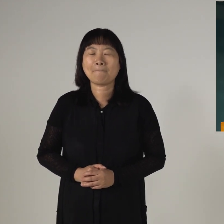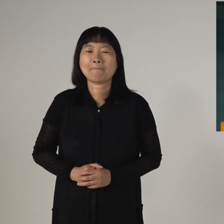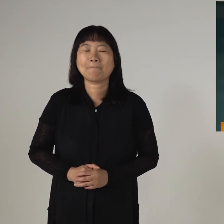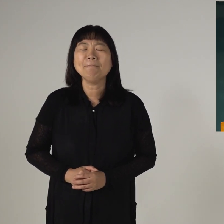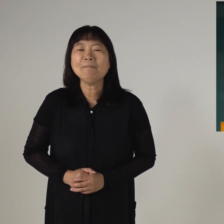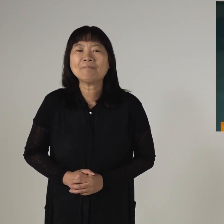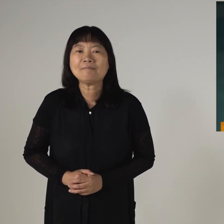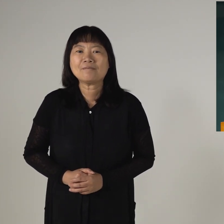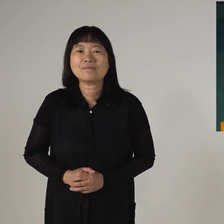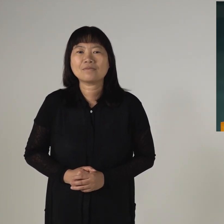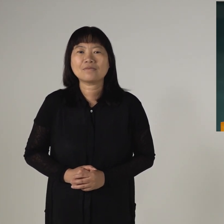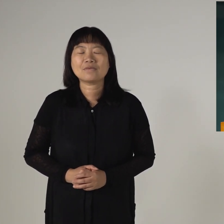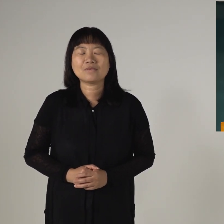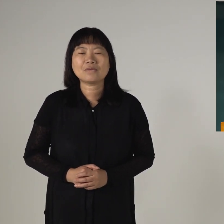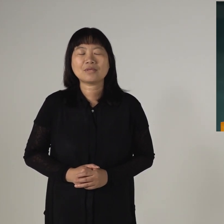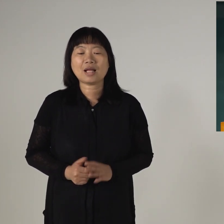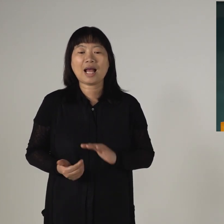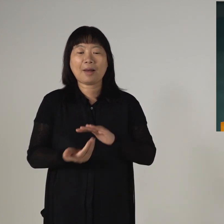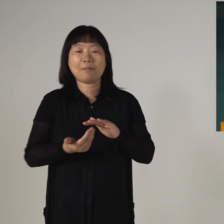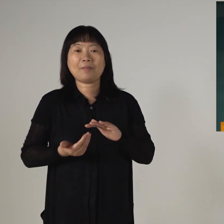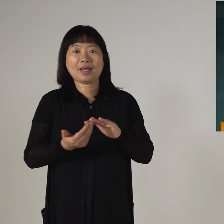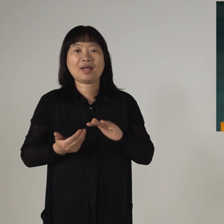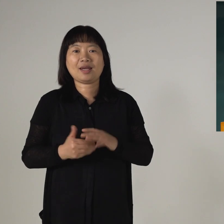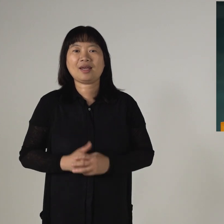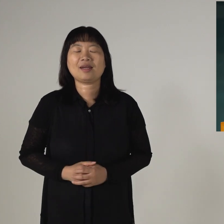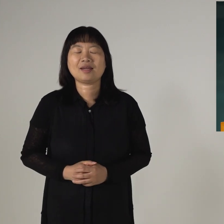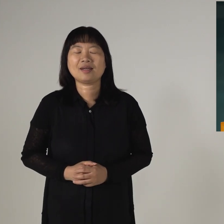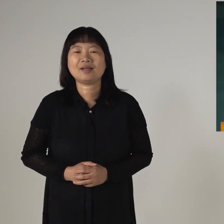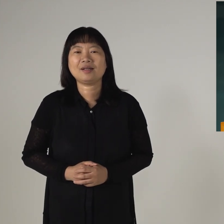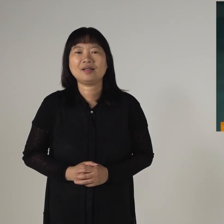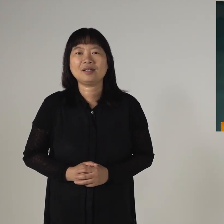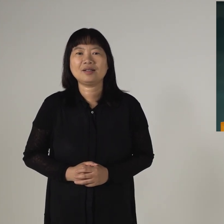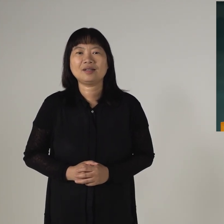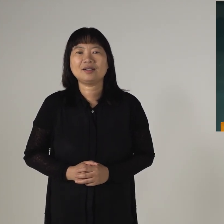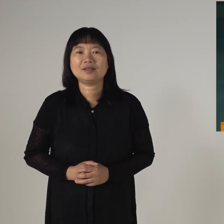위한 이야기 장치인가 하면 앞에